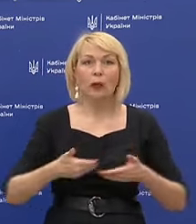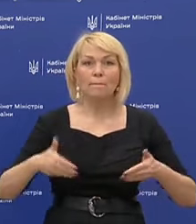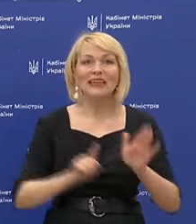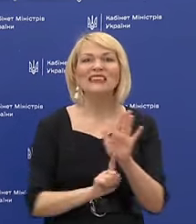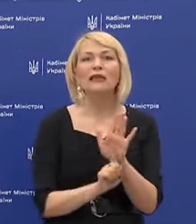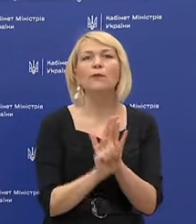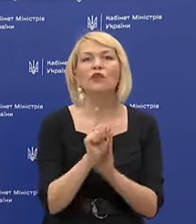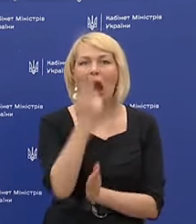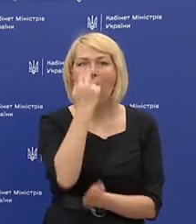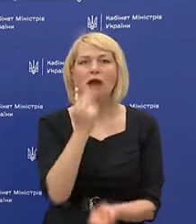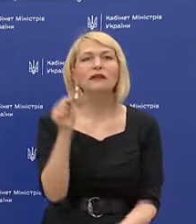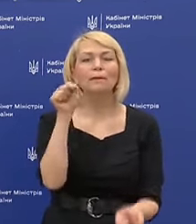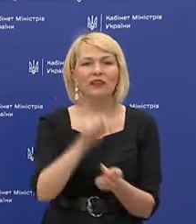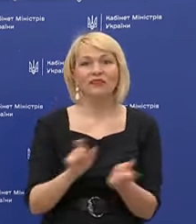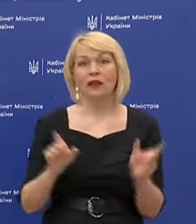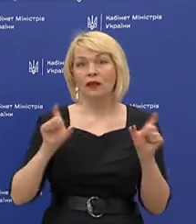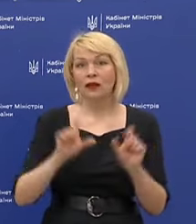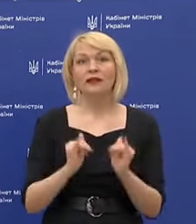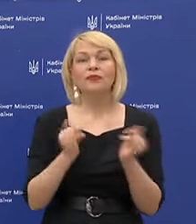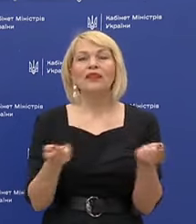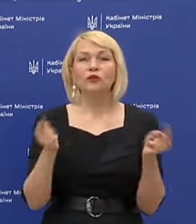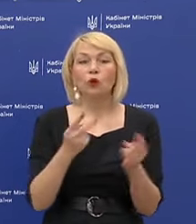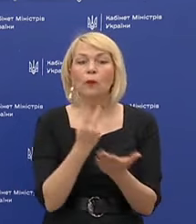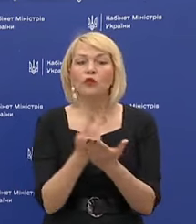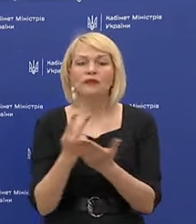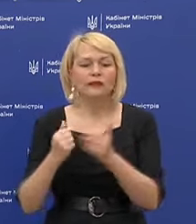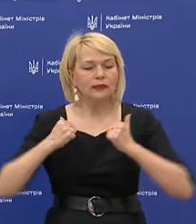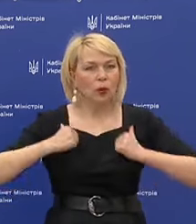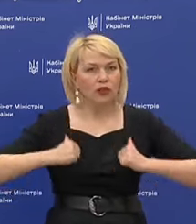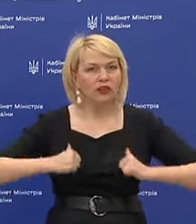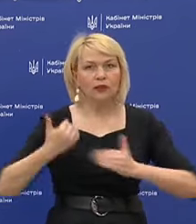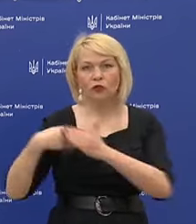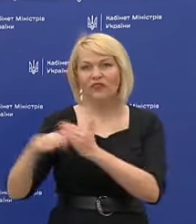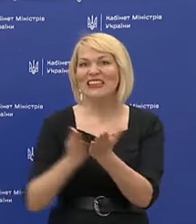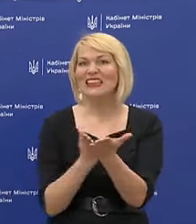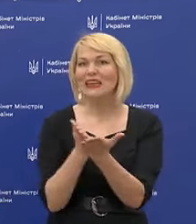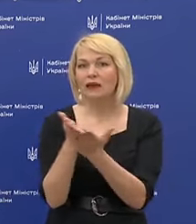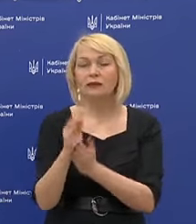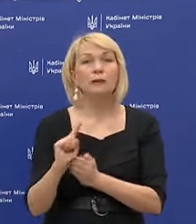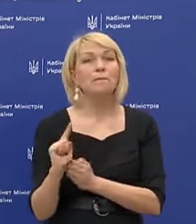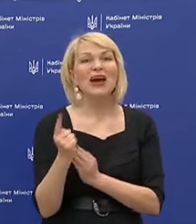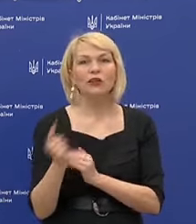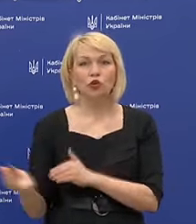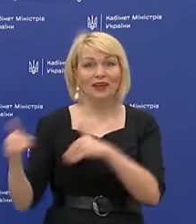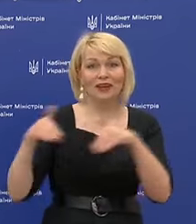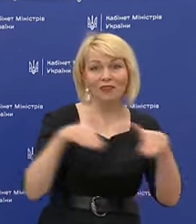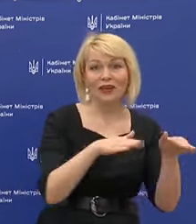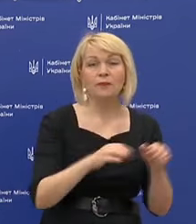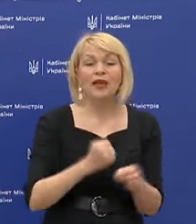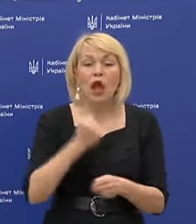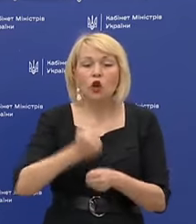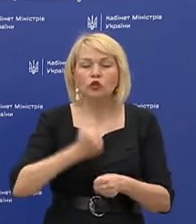запровадили адаптивний карантин для того, щоб подивитись і спокійно вийти з карантину з першої хвилі і